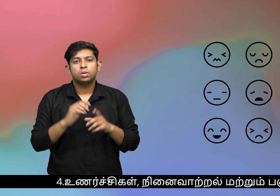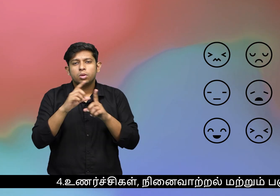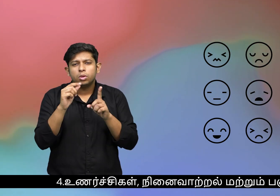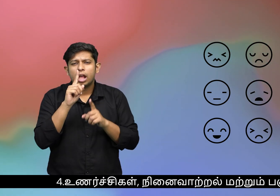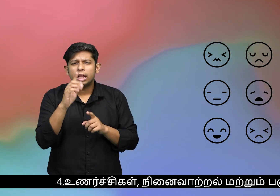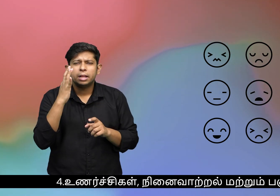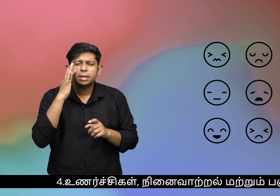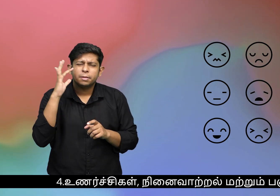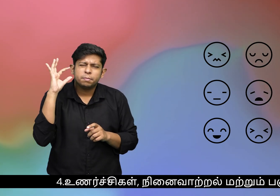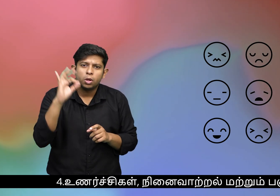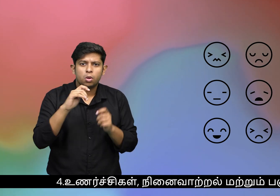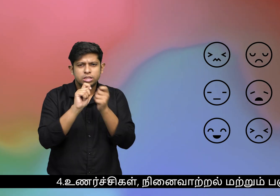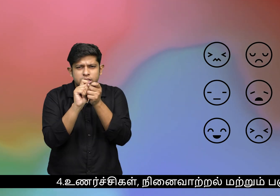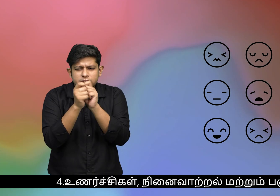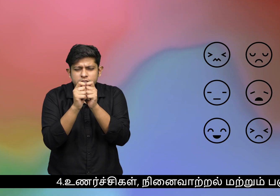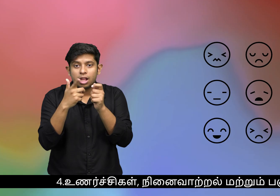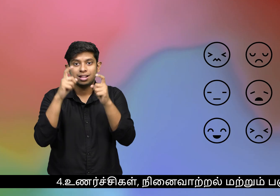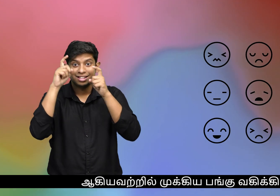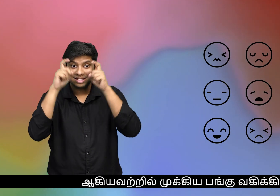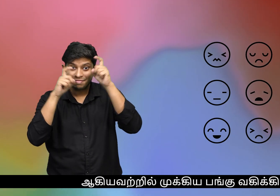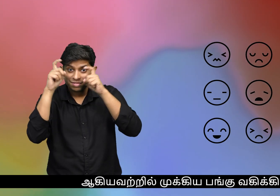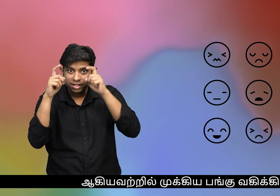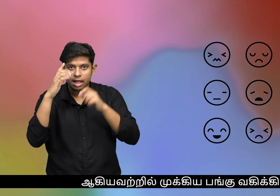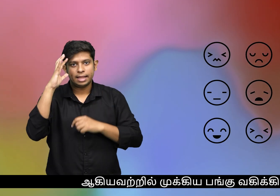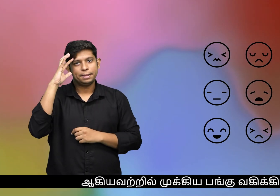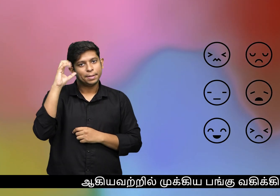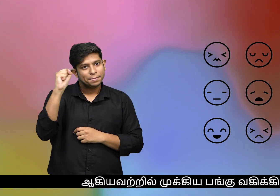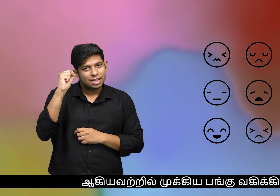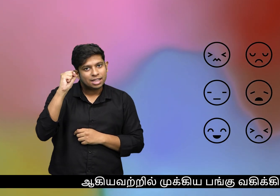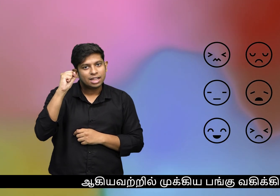உணர்ச்சிகள், நினைவாற்றல் மற்றும் பகுத்தறிவு ஆகியவற்றில் முக்கிய பங்கு வகிக்கிறது.